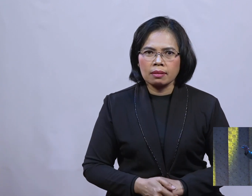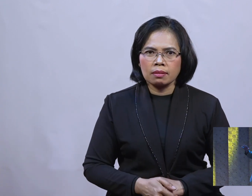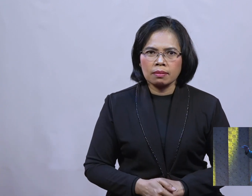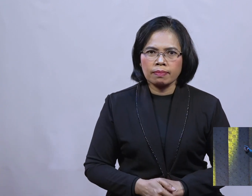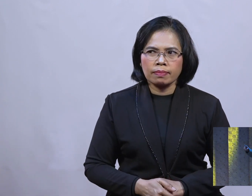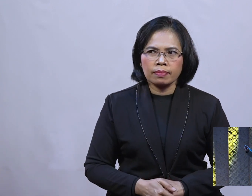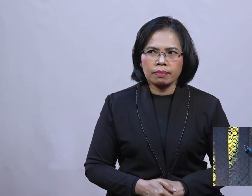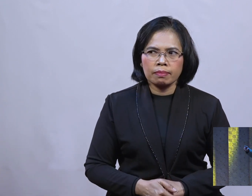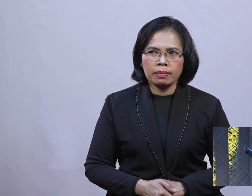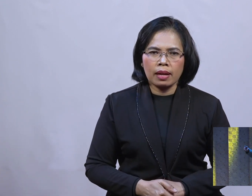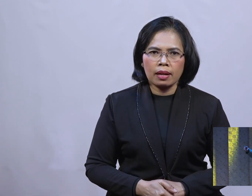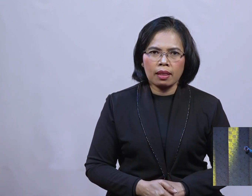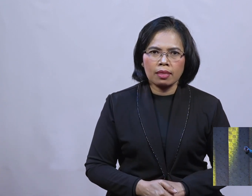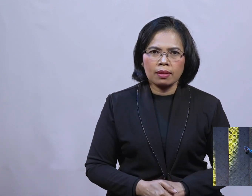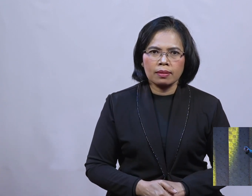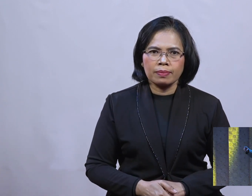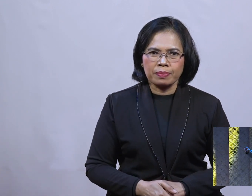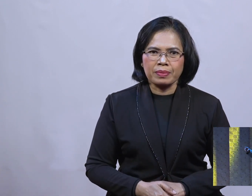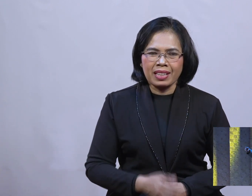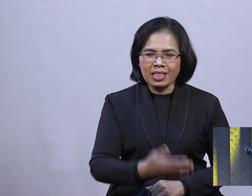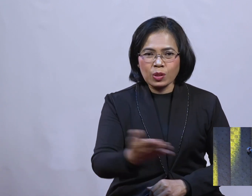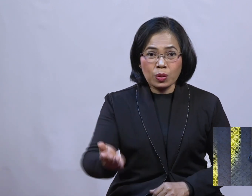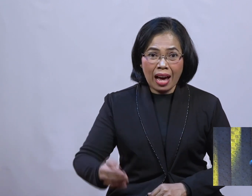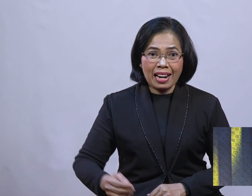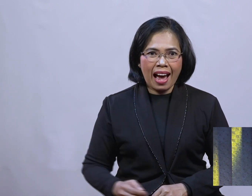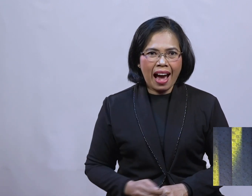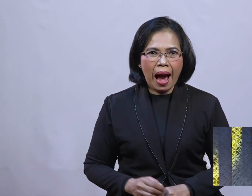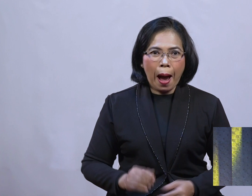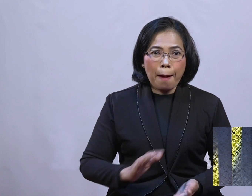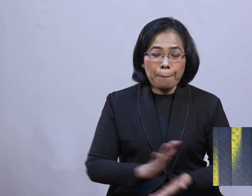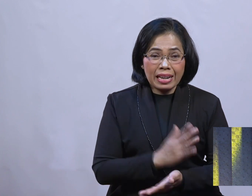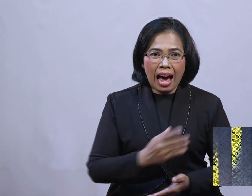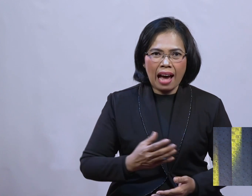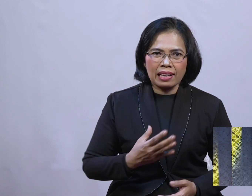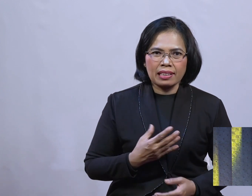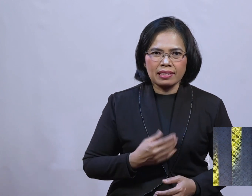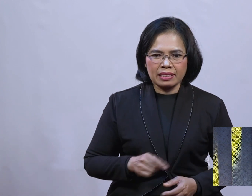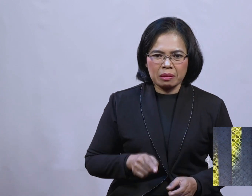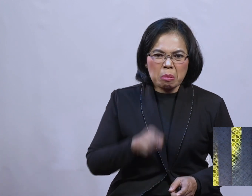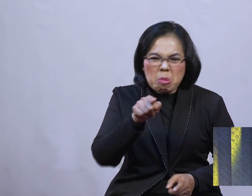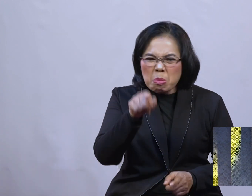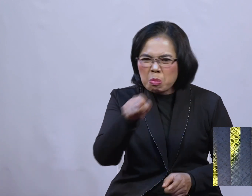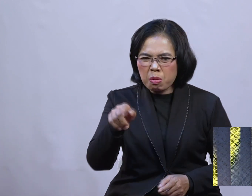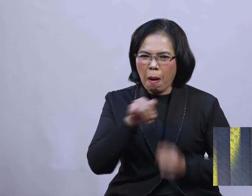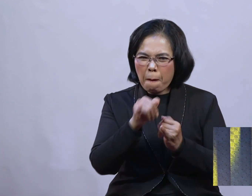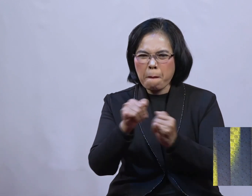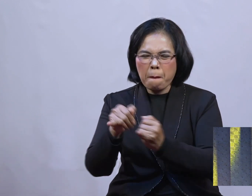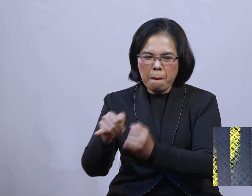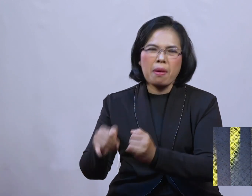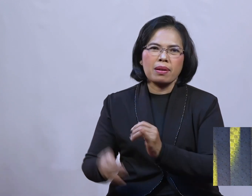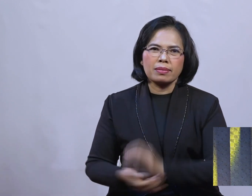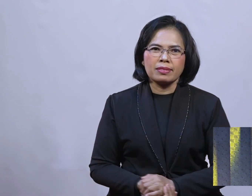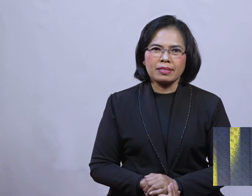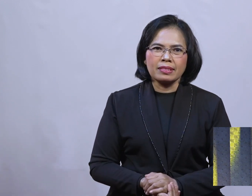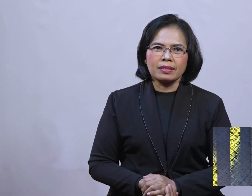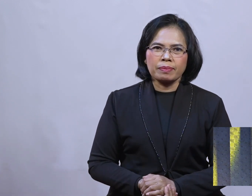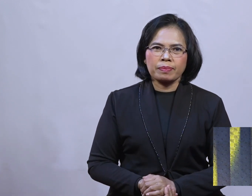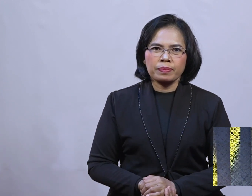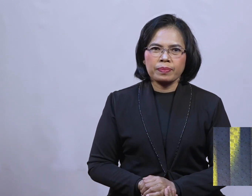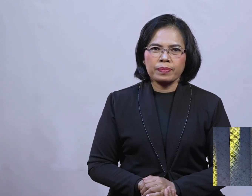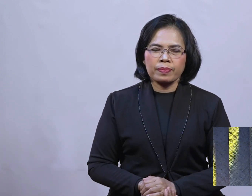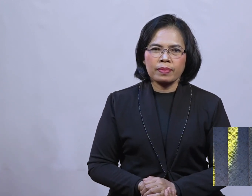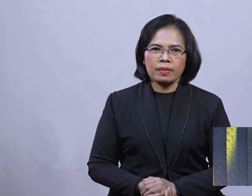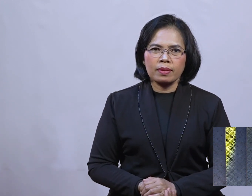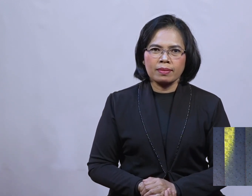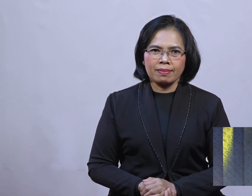Hai prosedur yang melayani pernah dikhianati enggak hahaha Pak pernah dikhianati nggak Hai Bu pernah